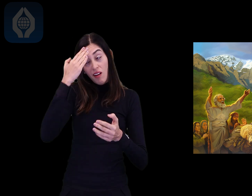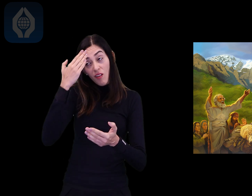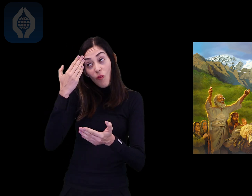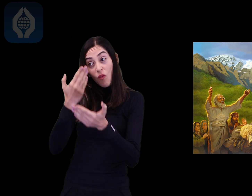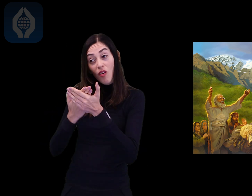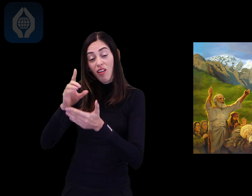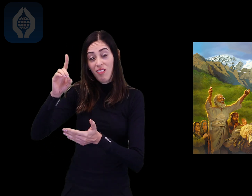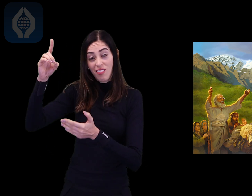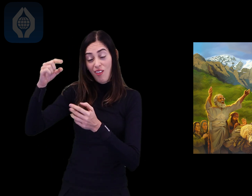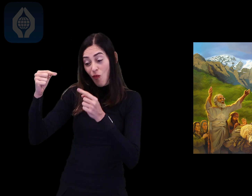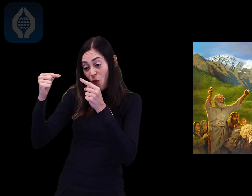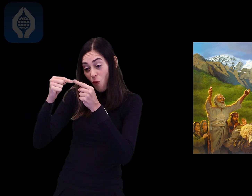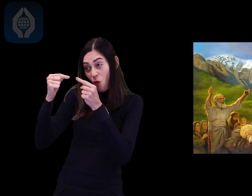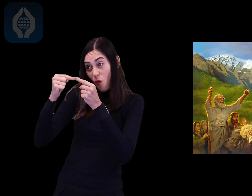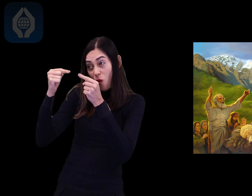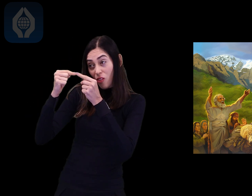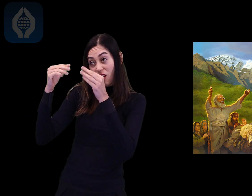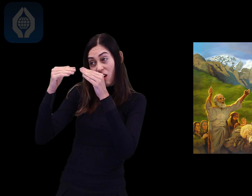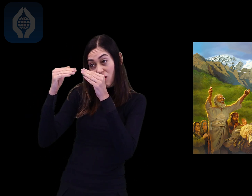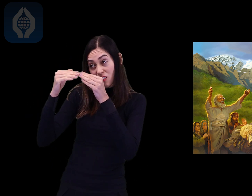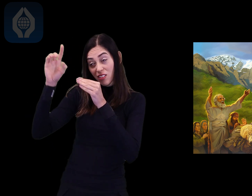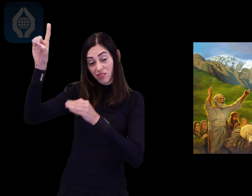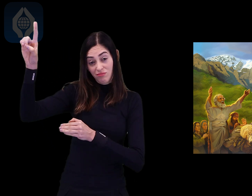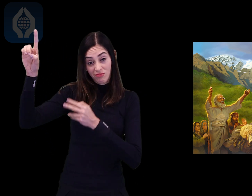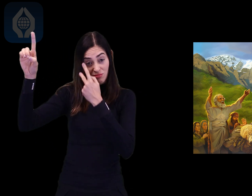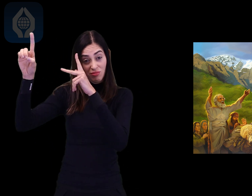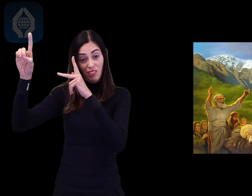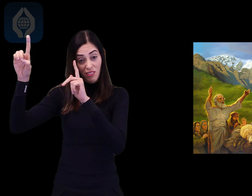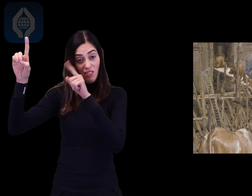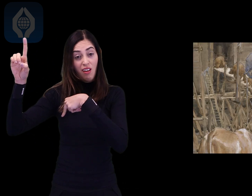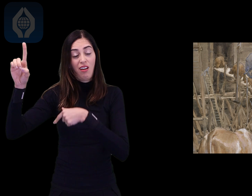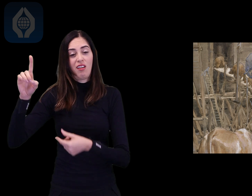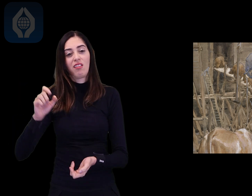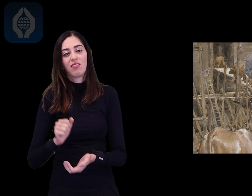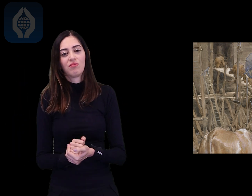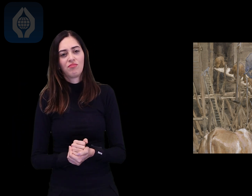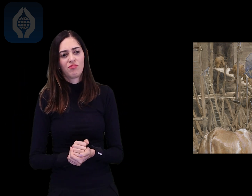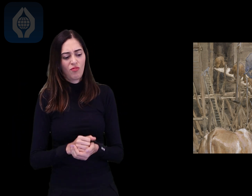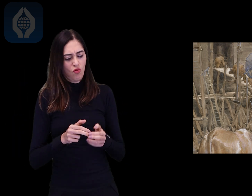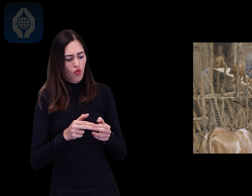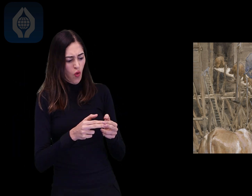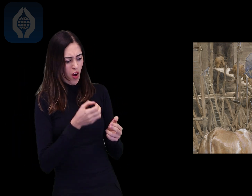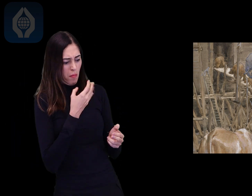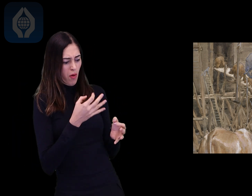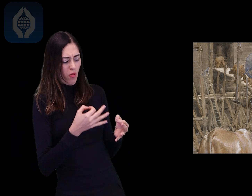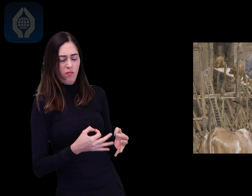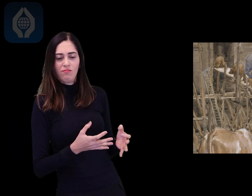com Deus e confiava nele. M. Todos eles entraram